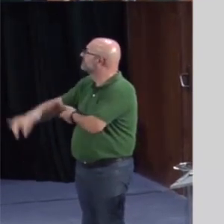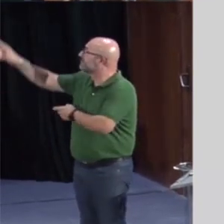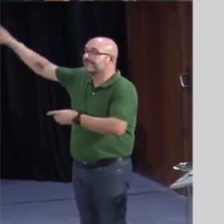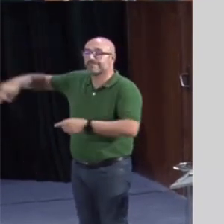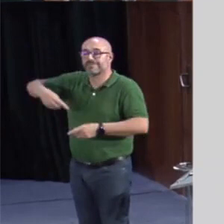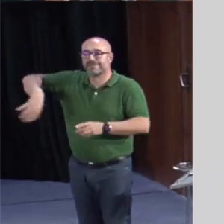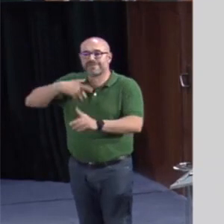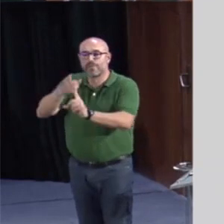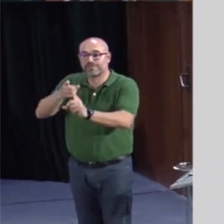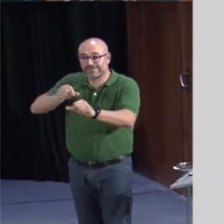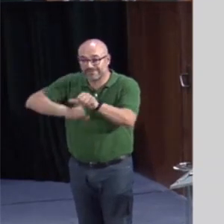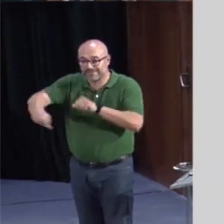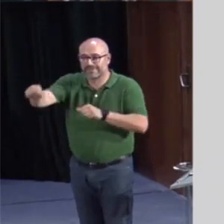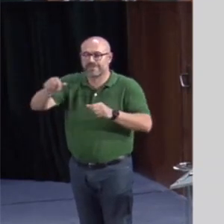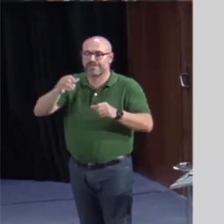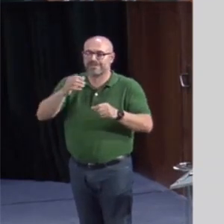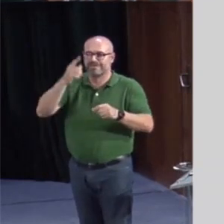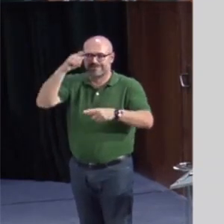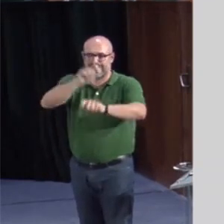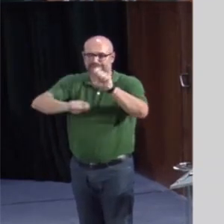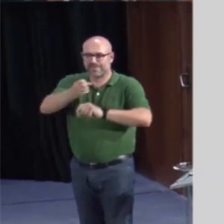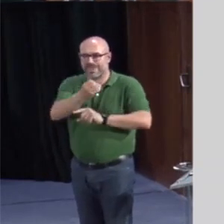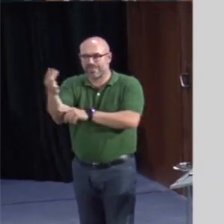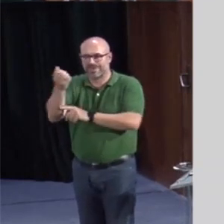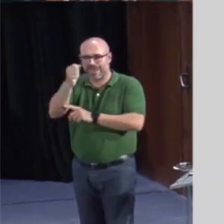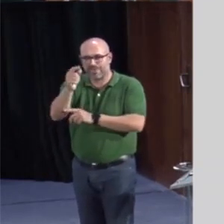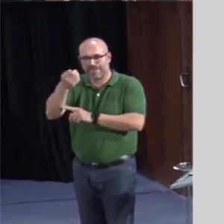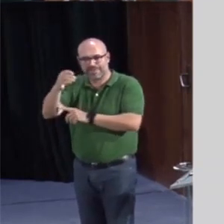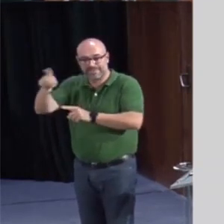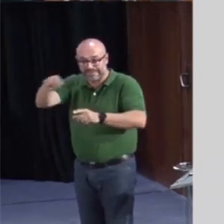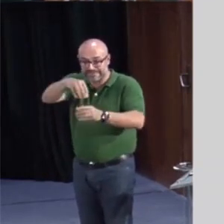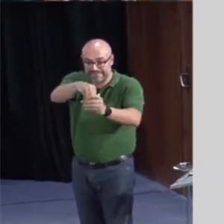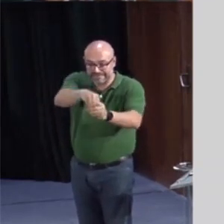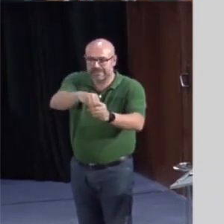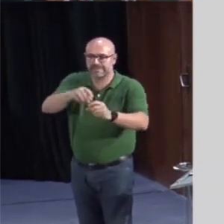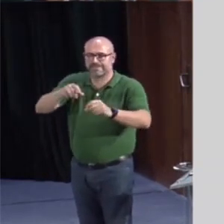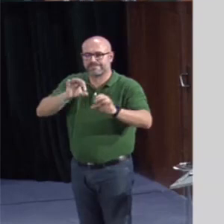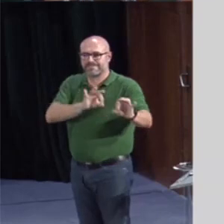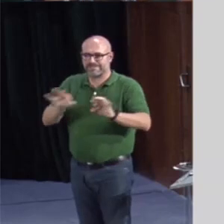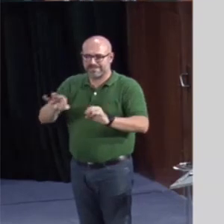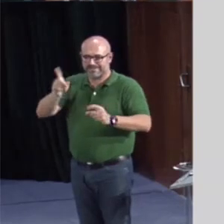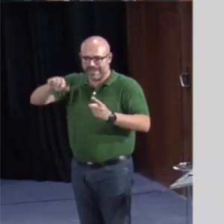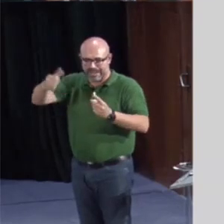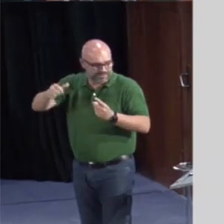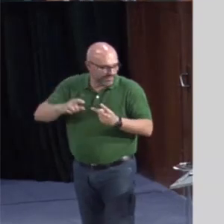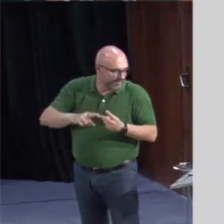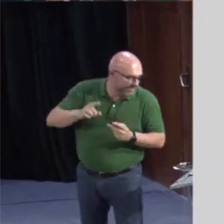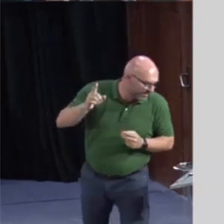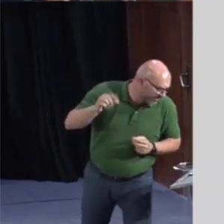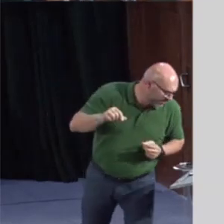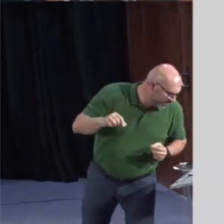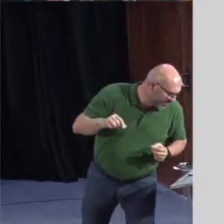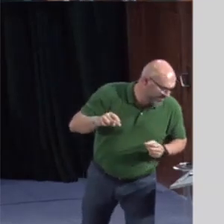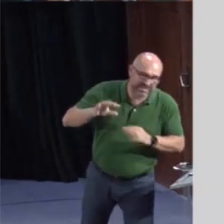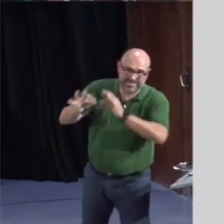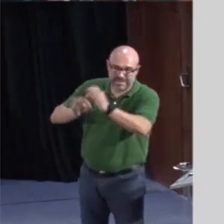tiempo. Vale, simplemente queremos proponer los diferentes usos que puede tener esta prueba porque creemos que es bastante útil y dónde podríamos